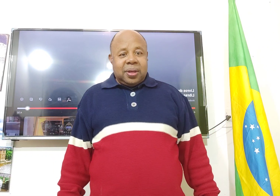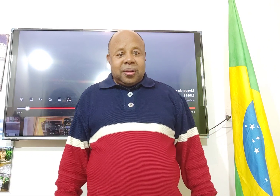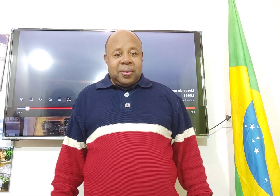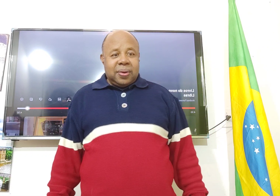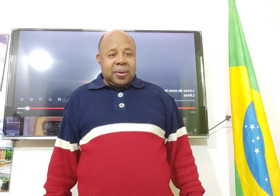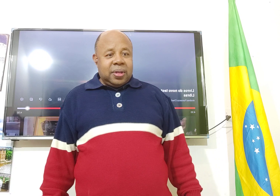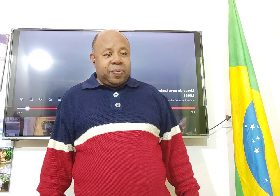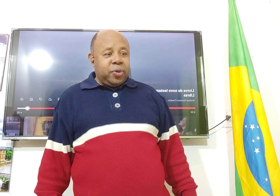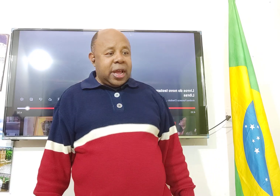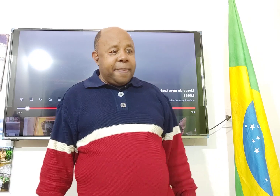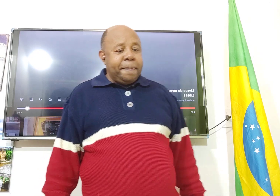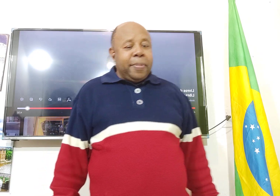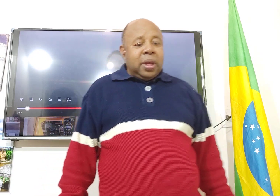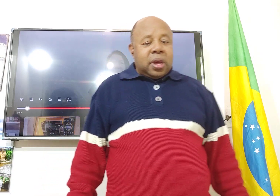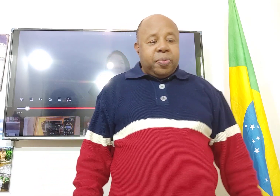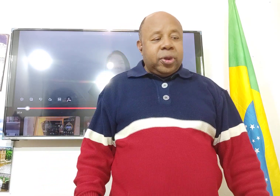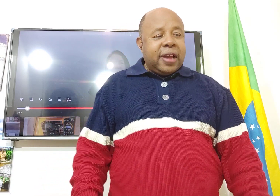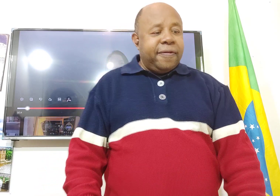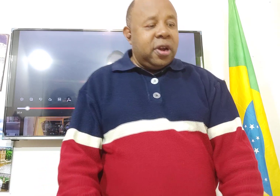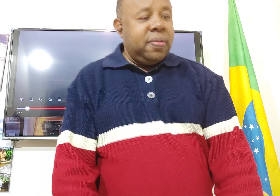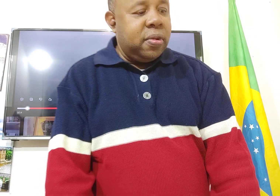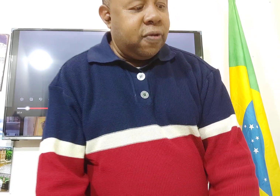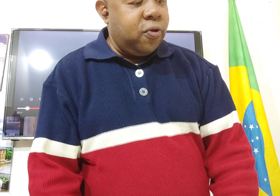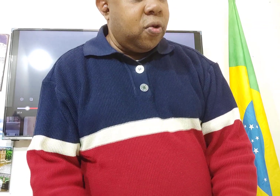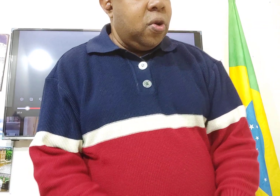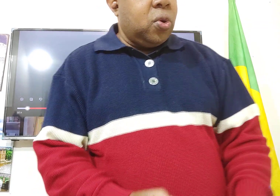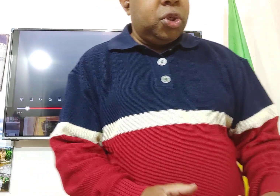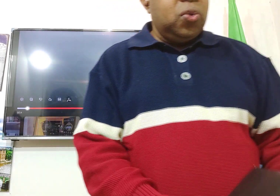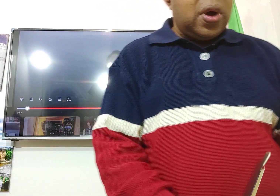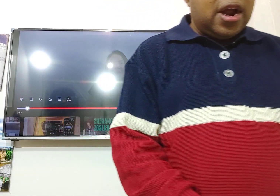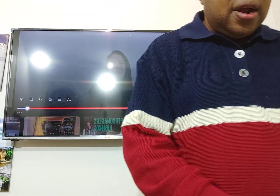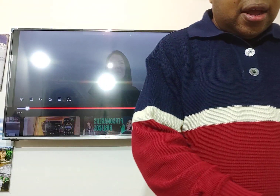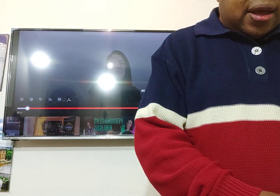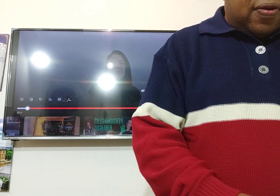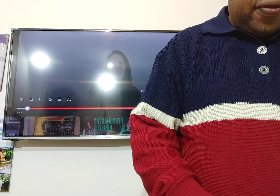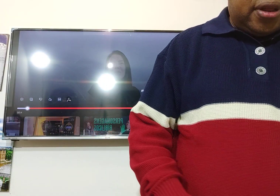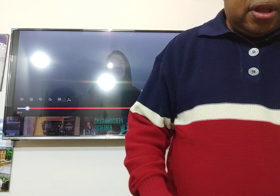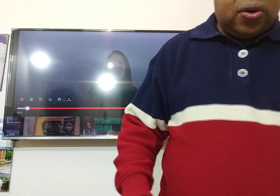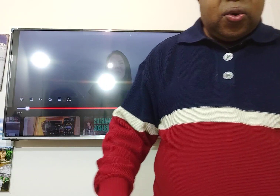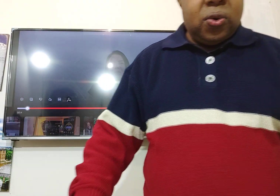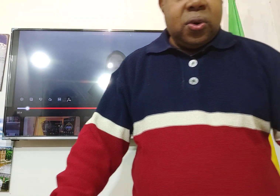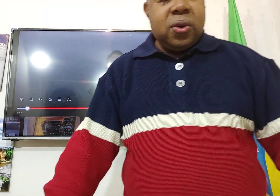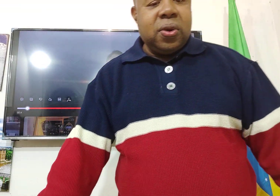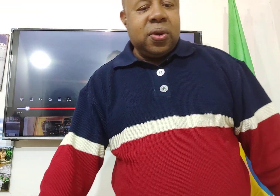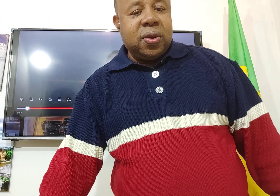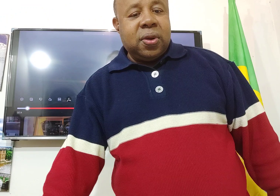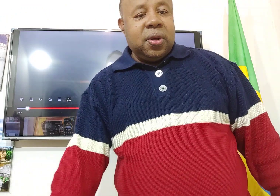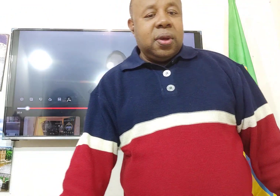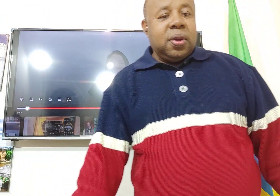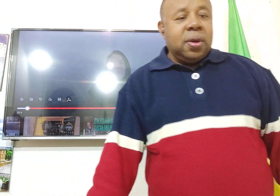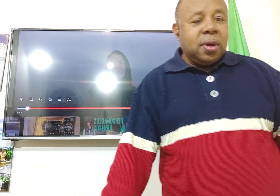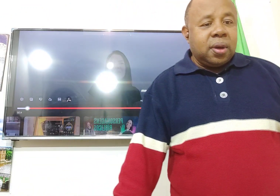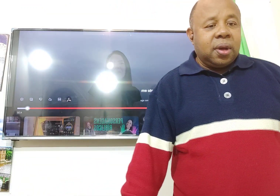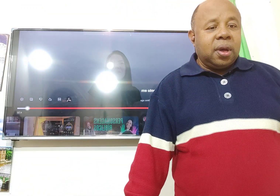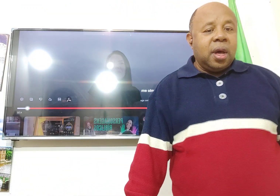Isso. Se puder. Quem puder vir, eu vou continuar o versículo